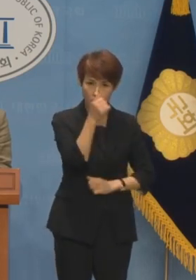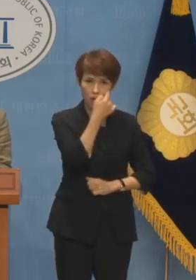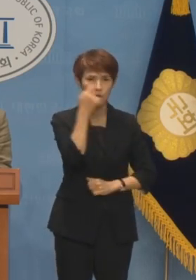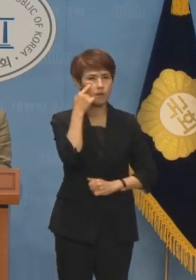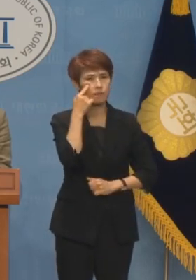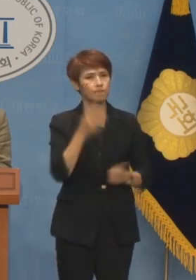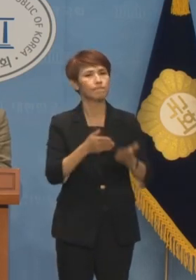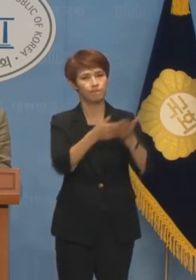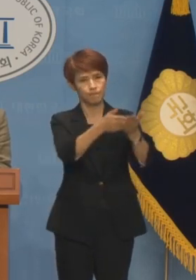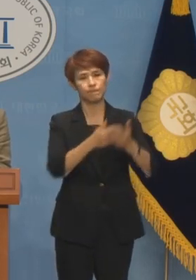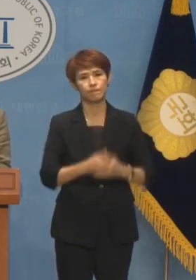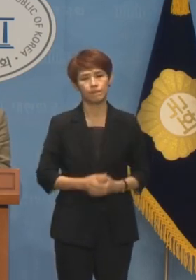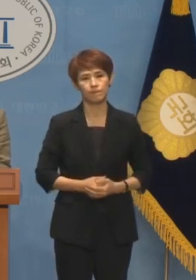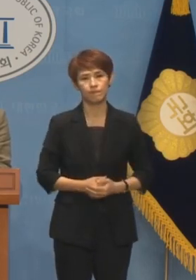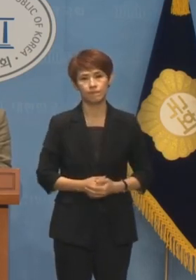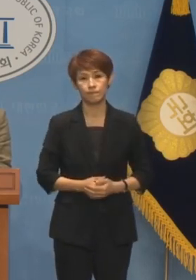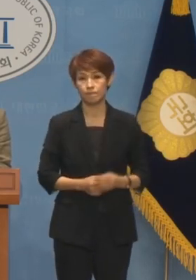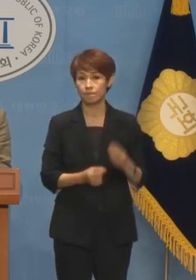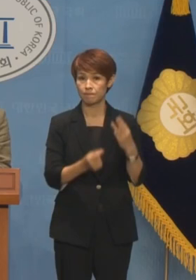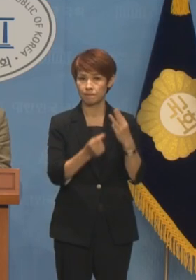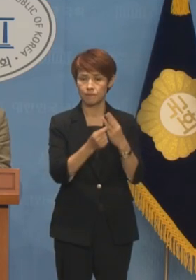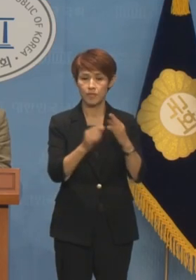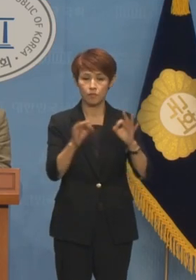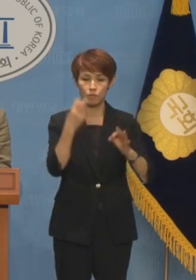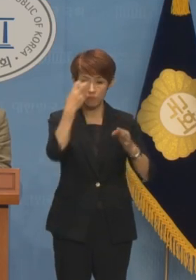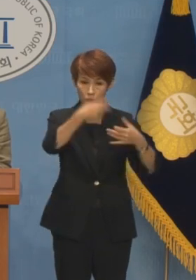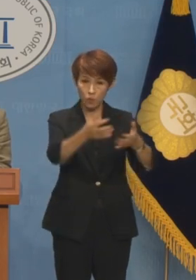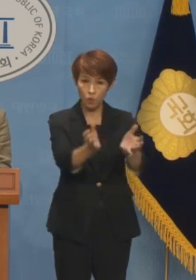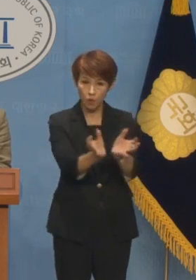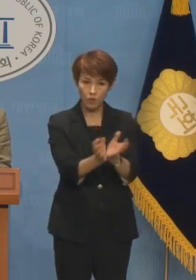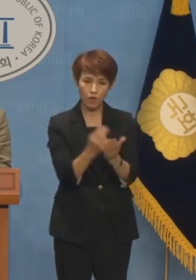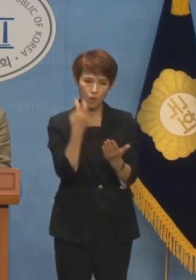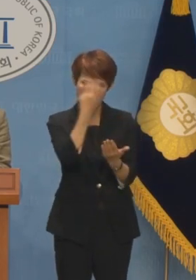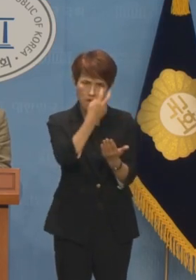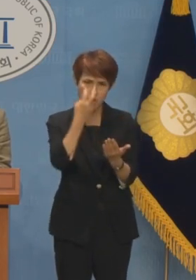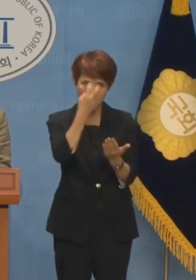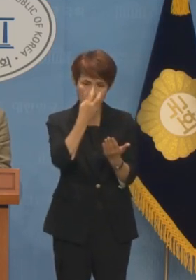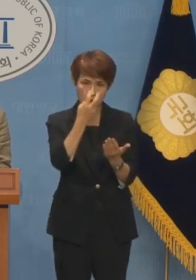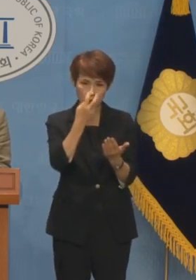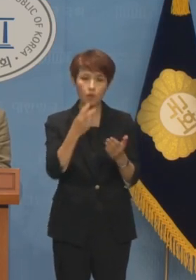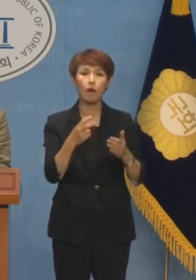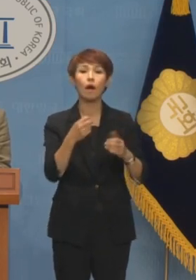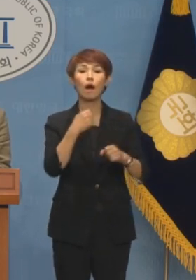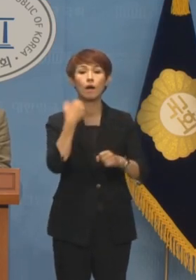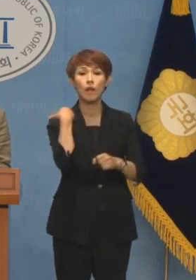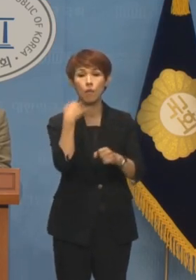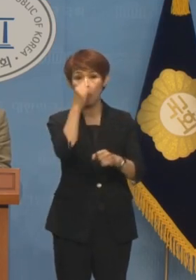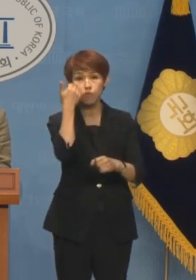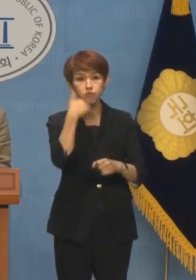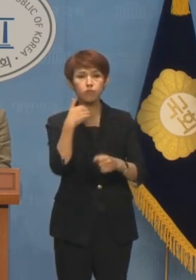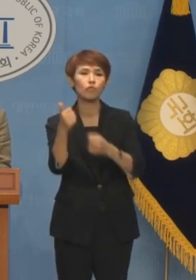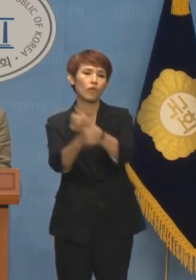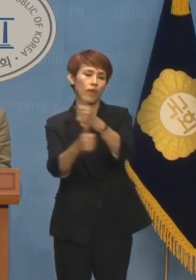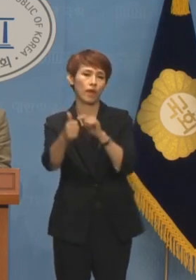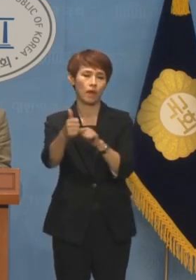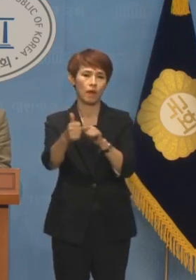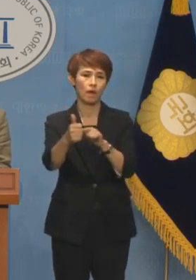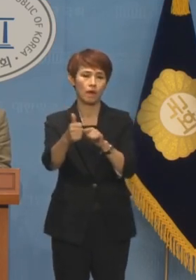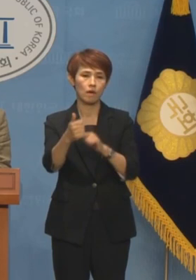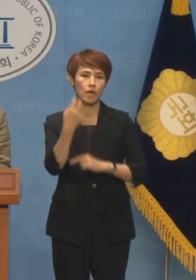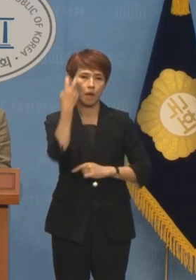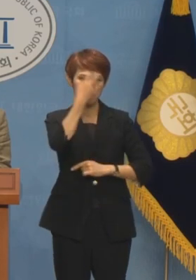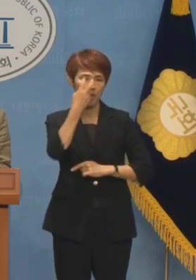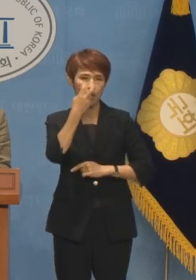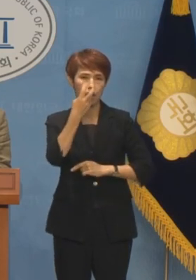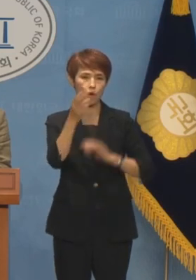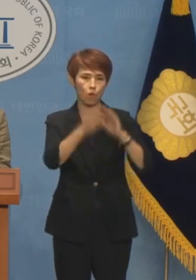합니다. 마지막으로 금융감독원을 관리 감독하는 금융위원회가 금융감독원의 복무감사를 요청하는